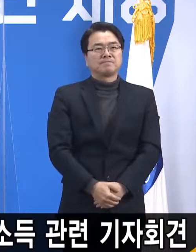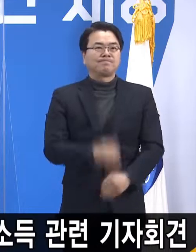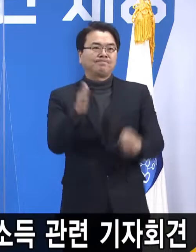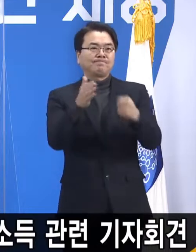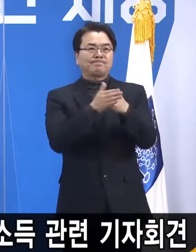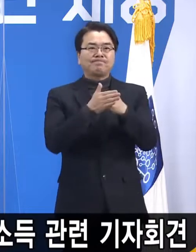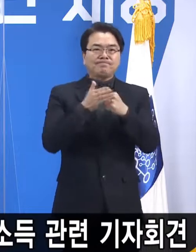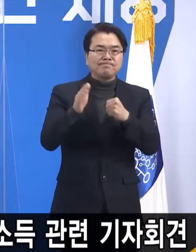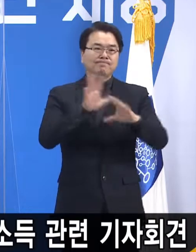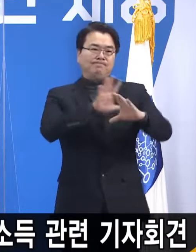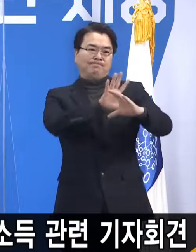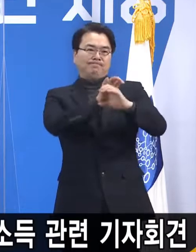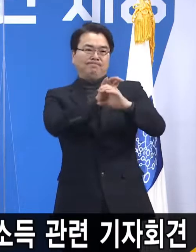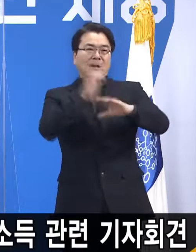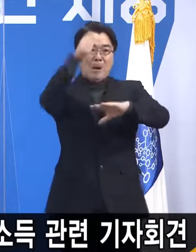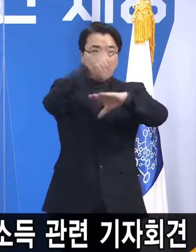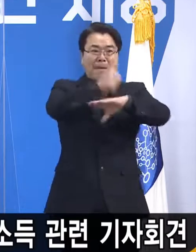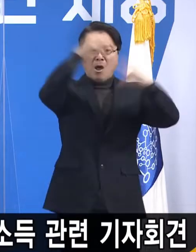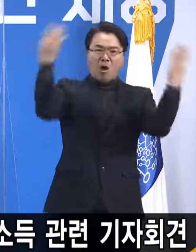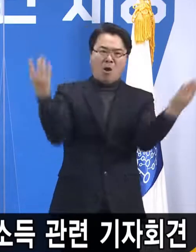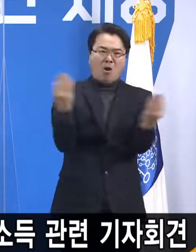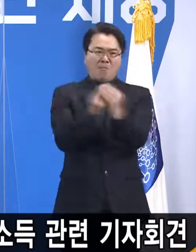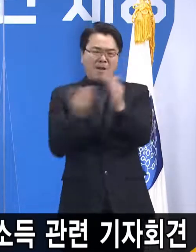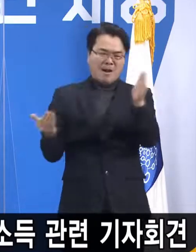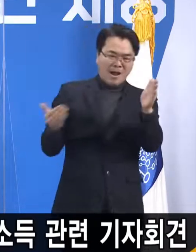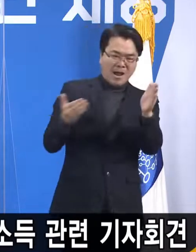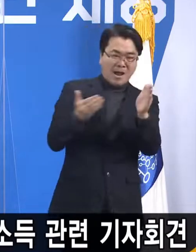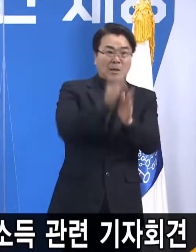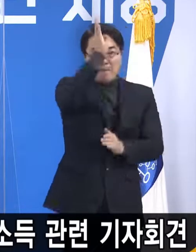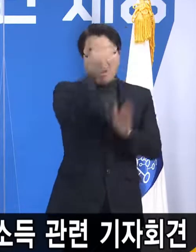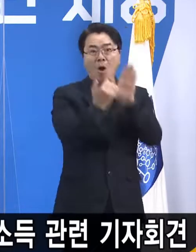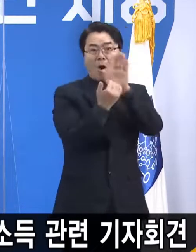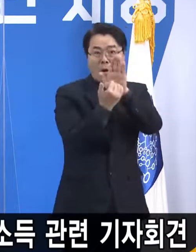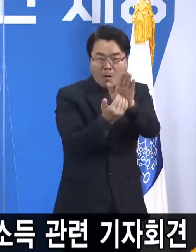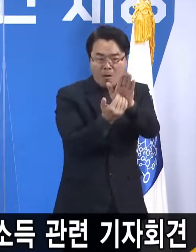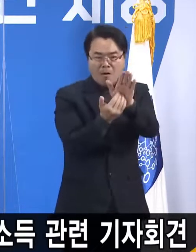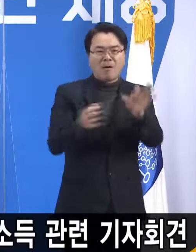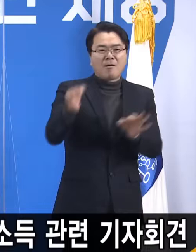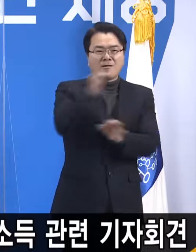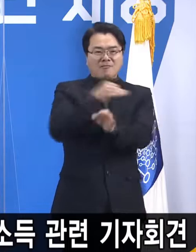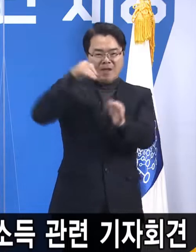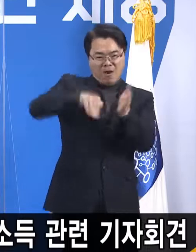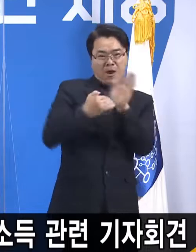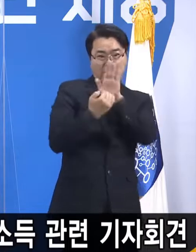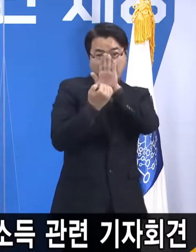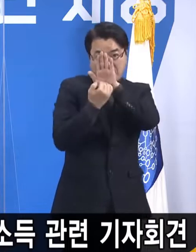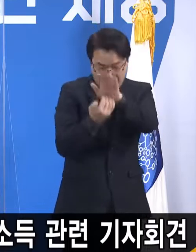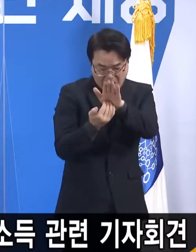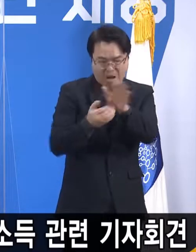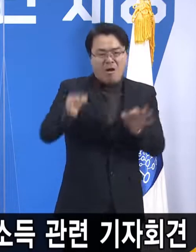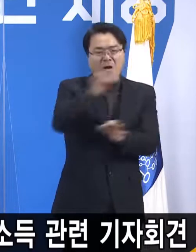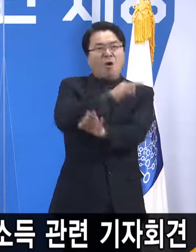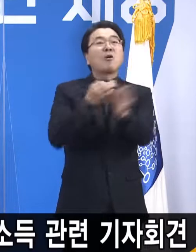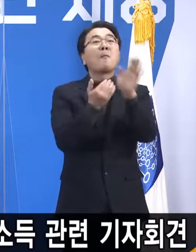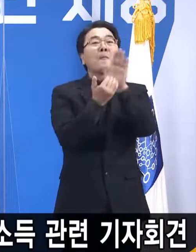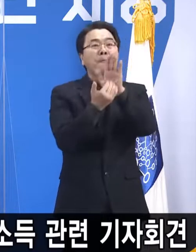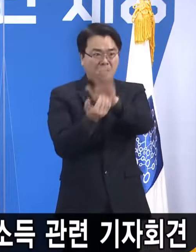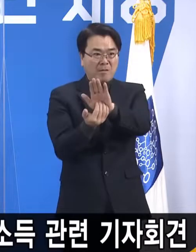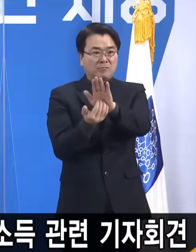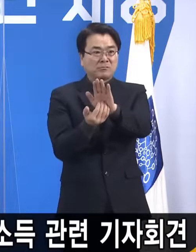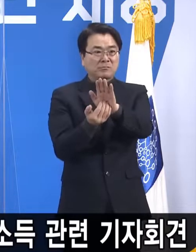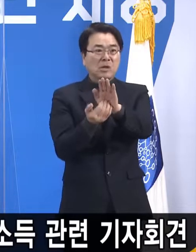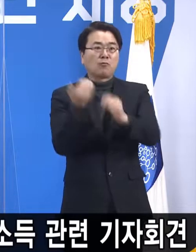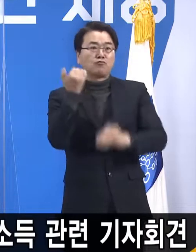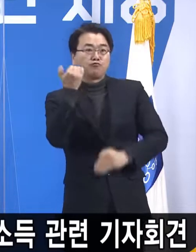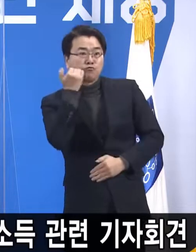그렇기 때문에 코로나19 종식을 위한 보건 방역과 경제 악화를 막는 경제 방역은 선후